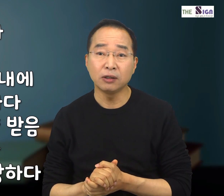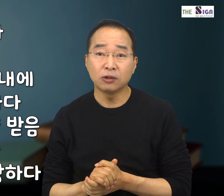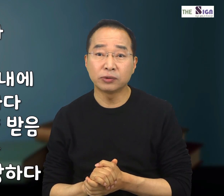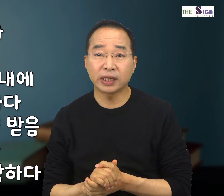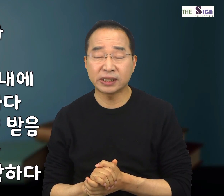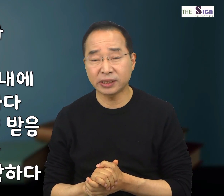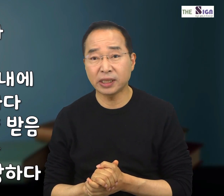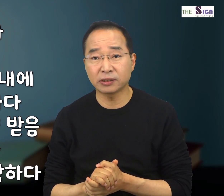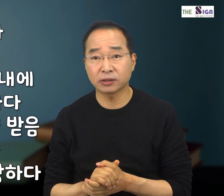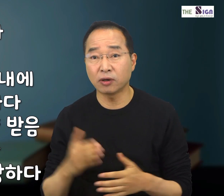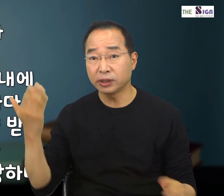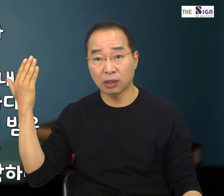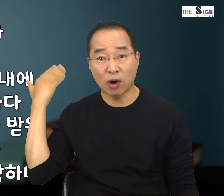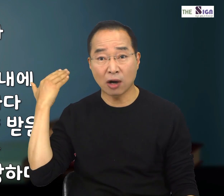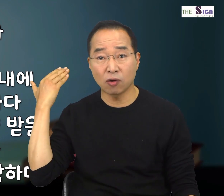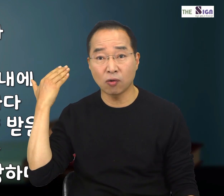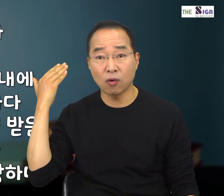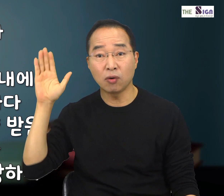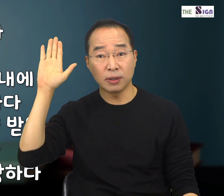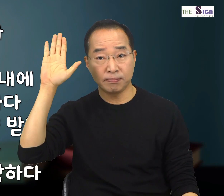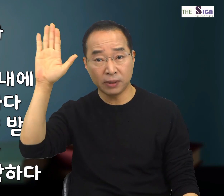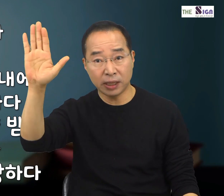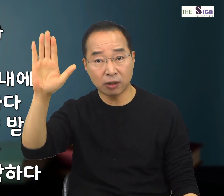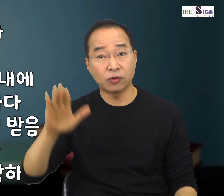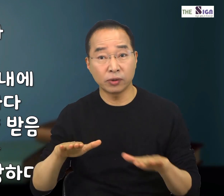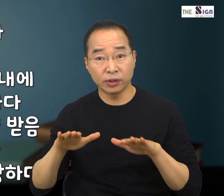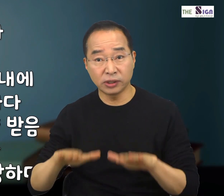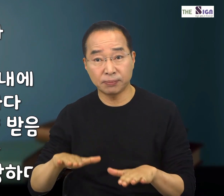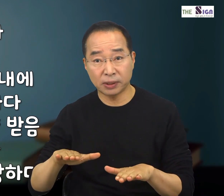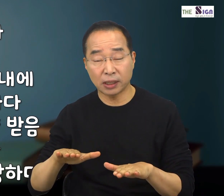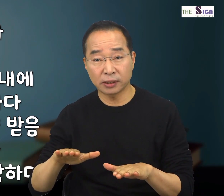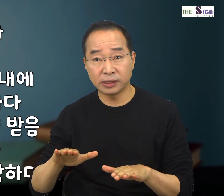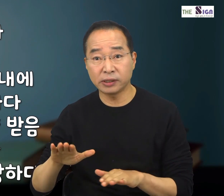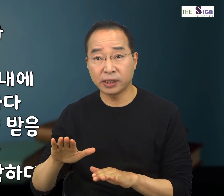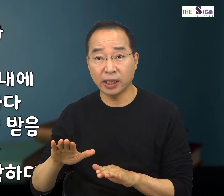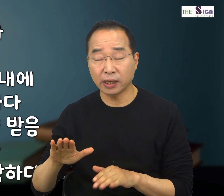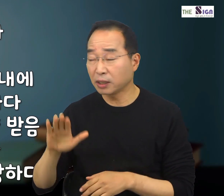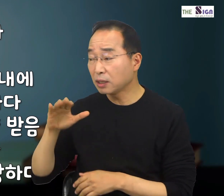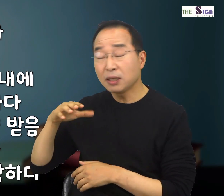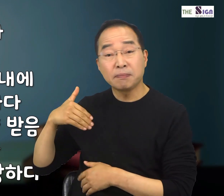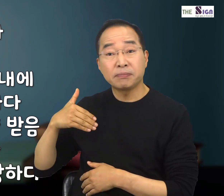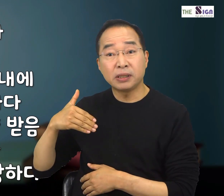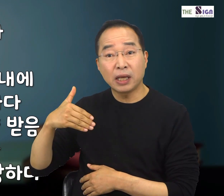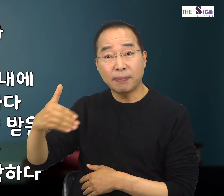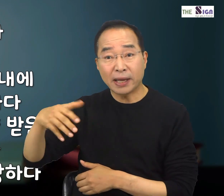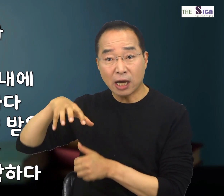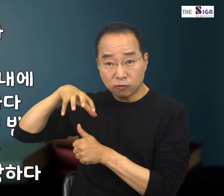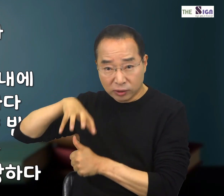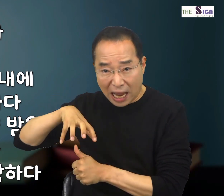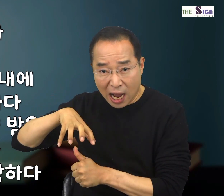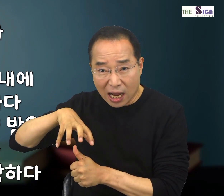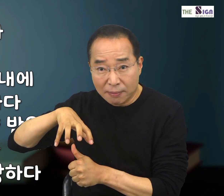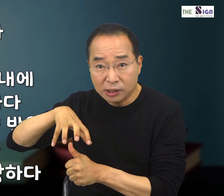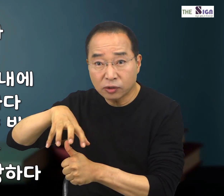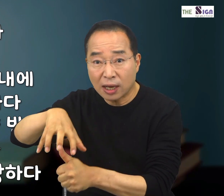우리가 시제에 있어서 이게 과거고 미래고 현재입니다. 그래서 이게 미래 방향으로 나아가면서